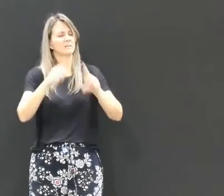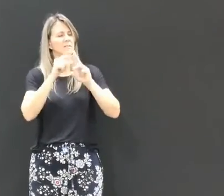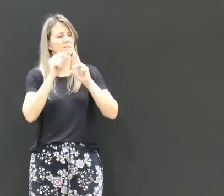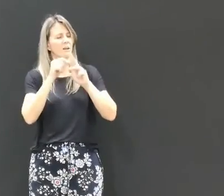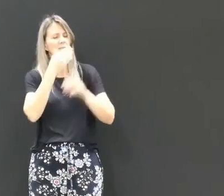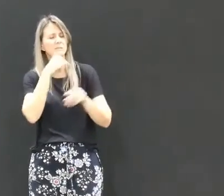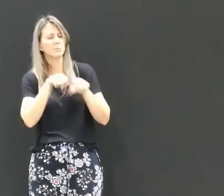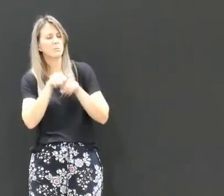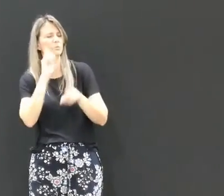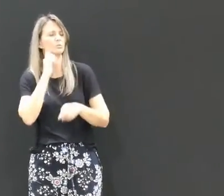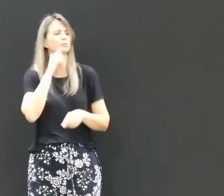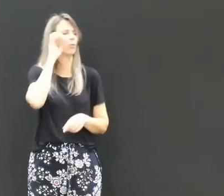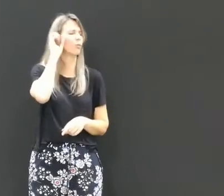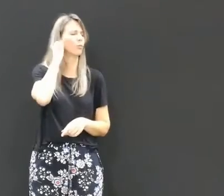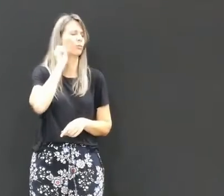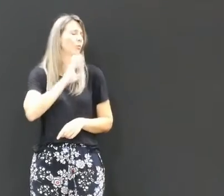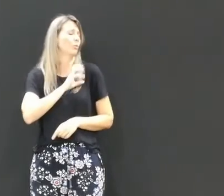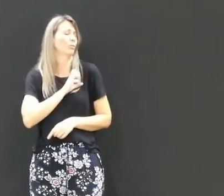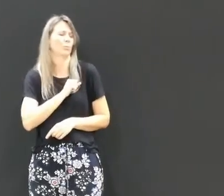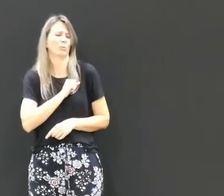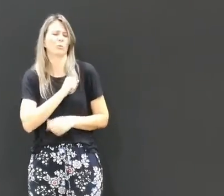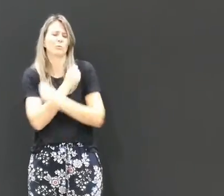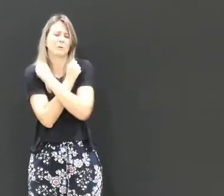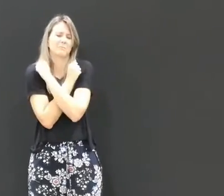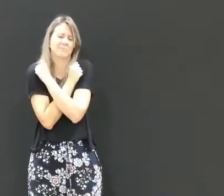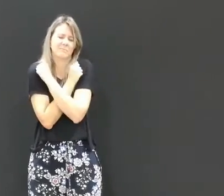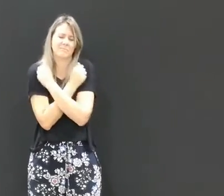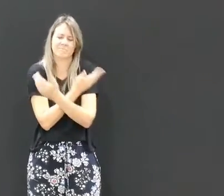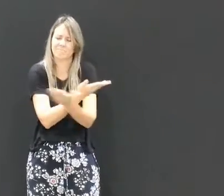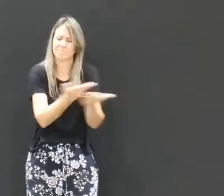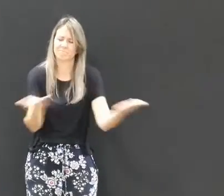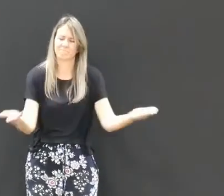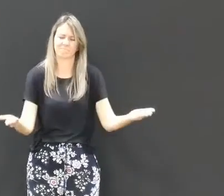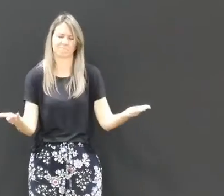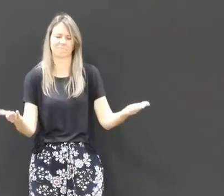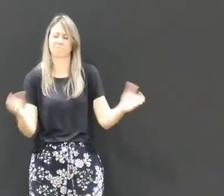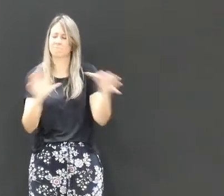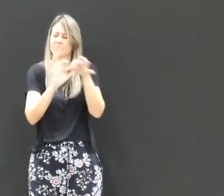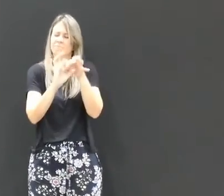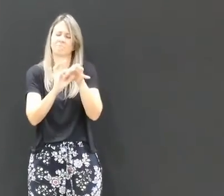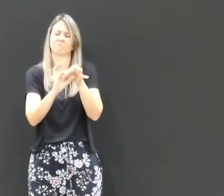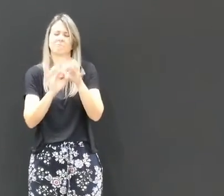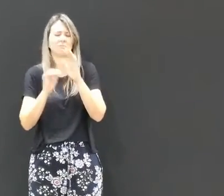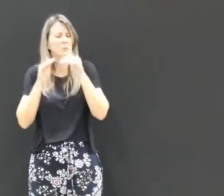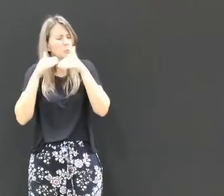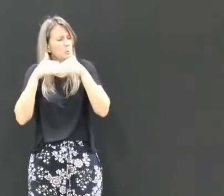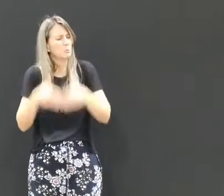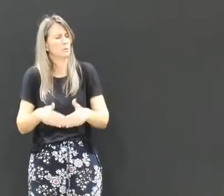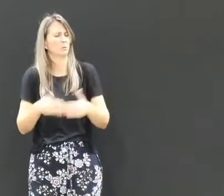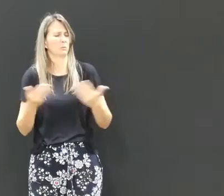nós aqui, irmãos em Cristo, ouvintes, surdos, que possamos ter uma vida de união,